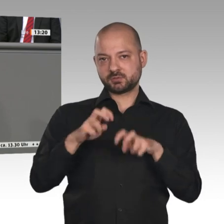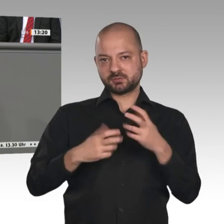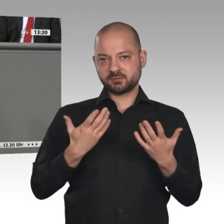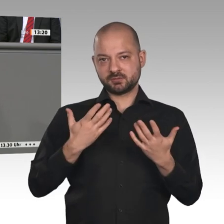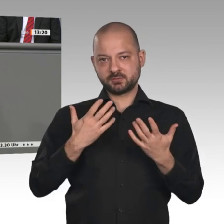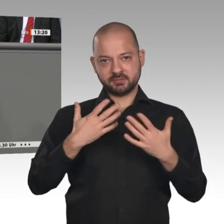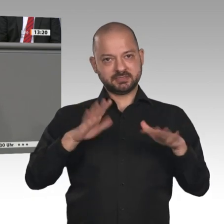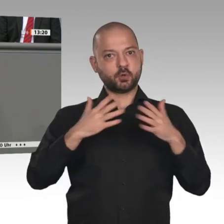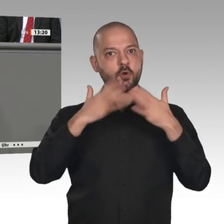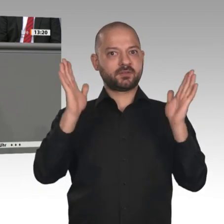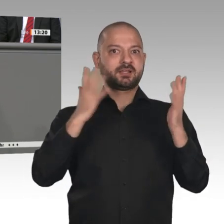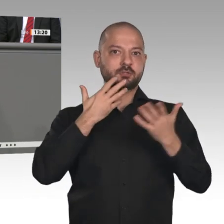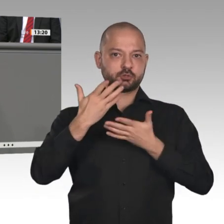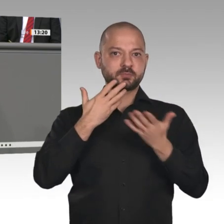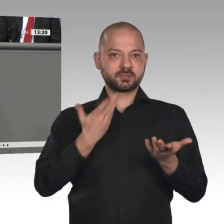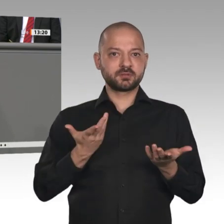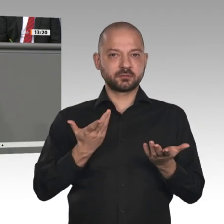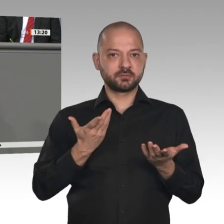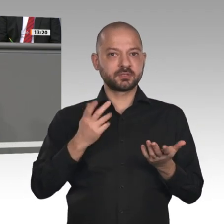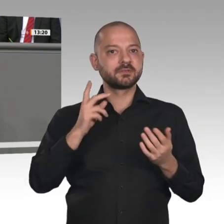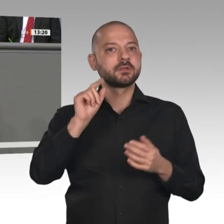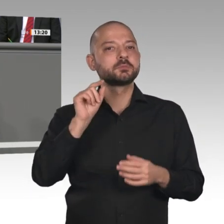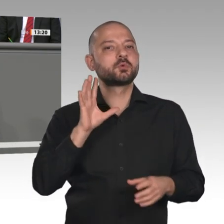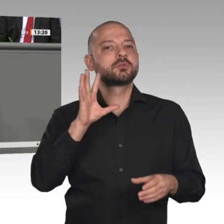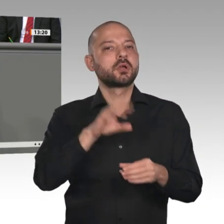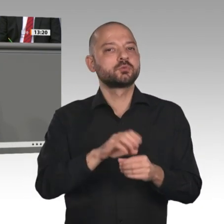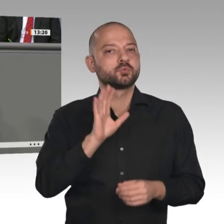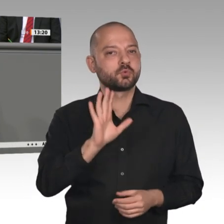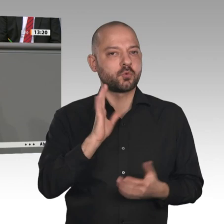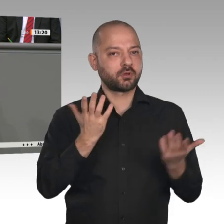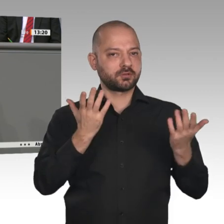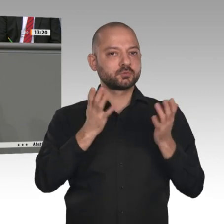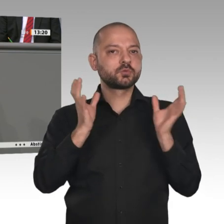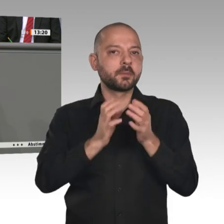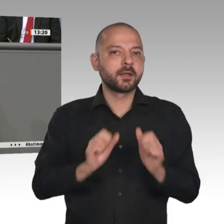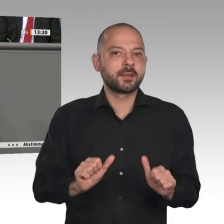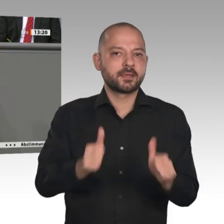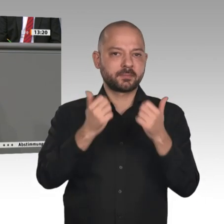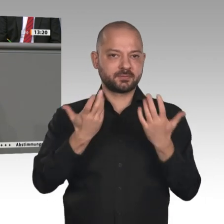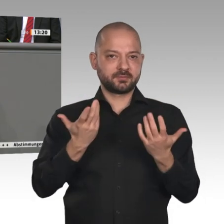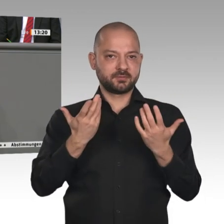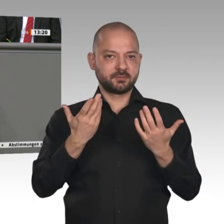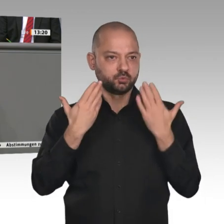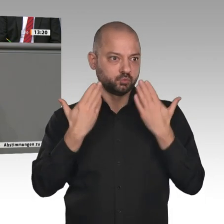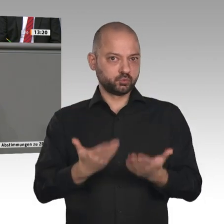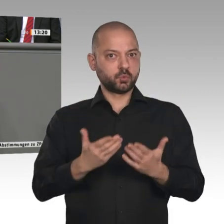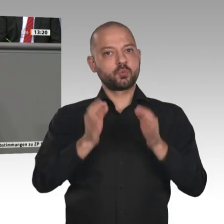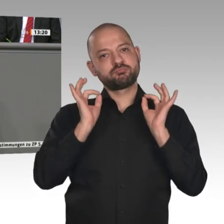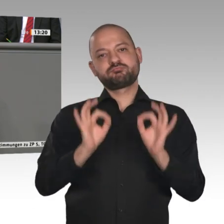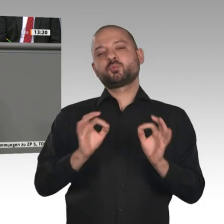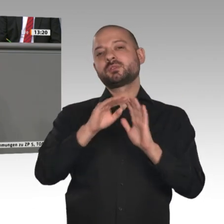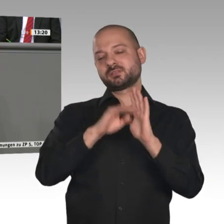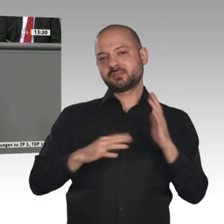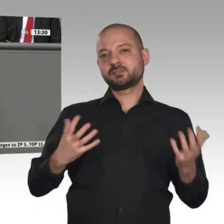ein wirklich modernes Staatsangehörigkeitsrecht. Wir können im Leben nicht immer wieder alles gut machen, aber wir können versuchen, immer von